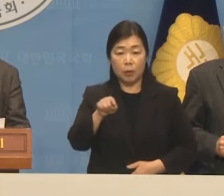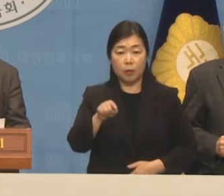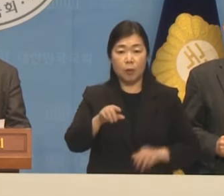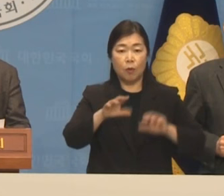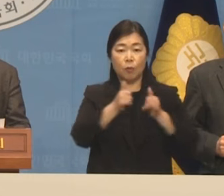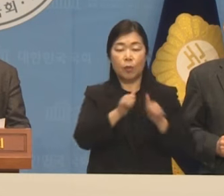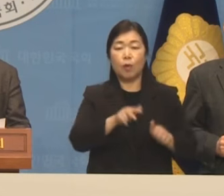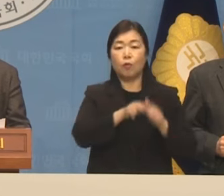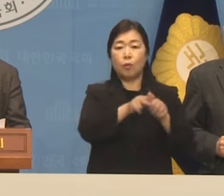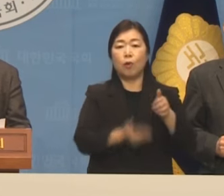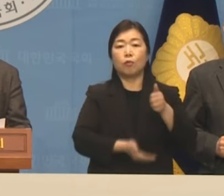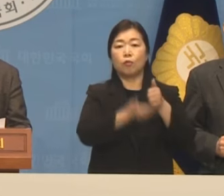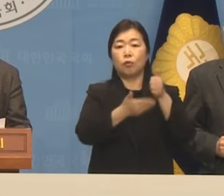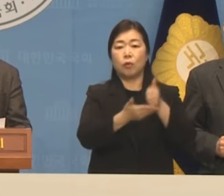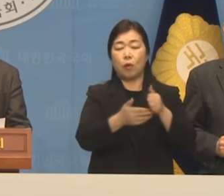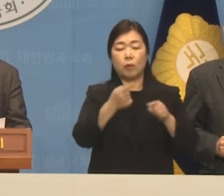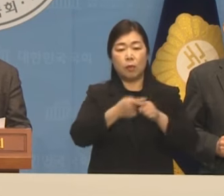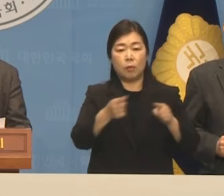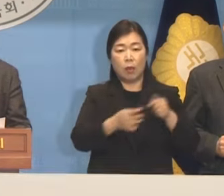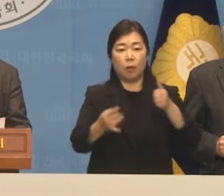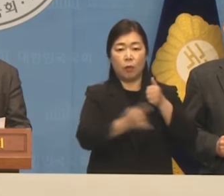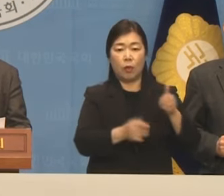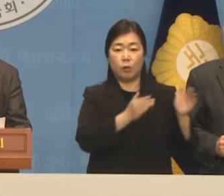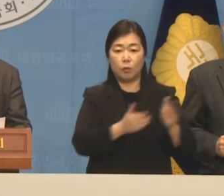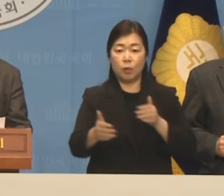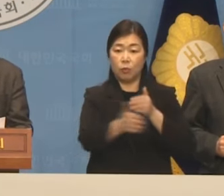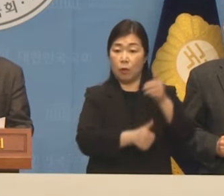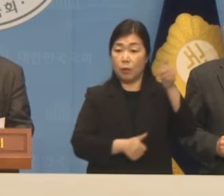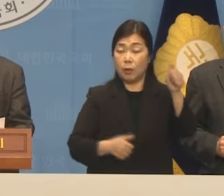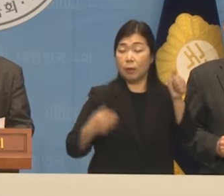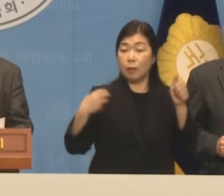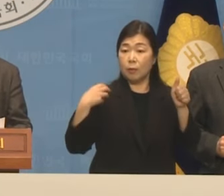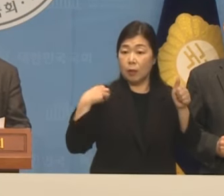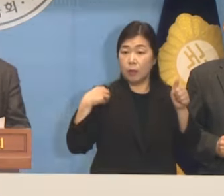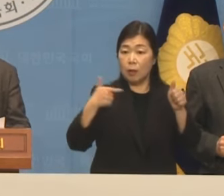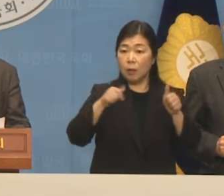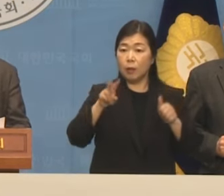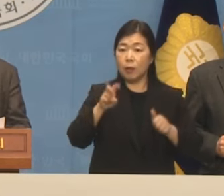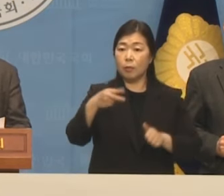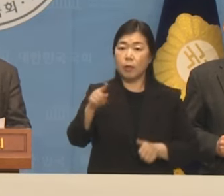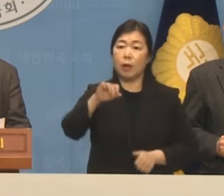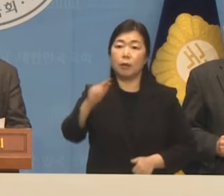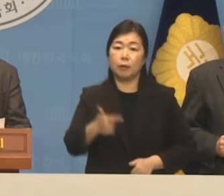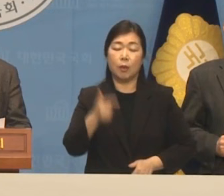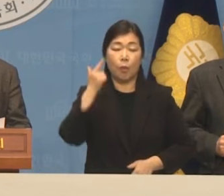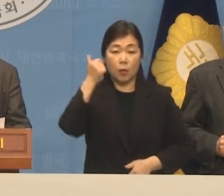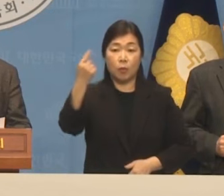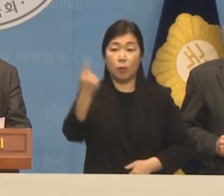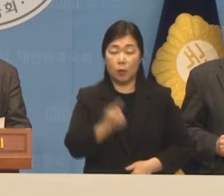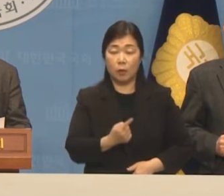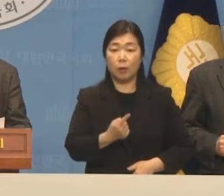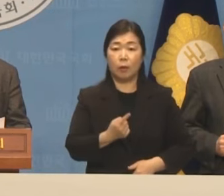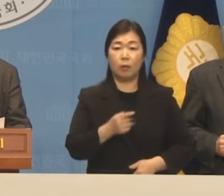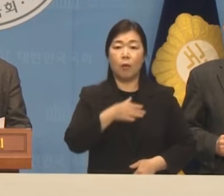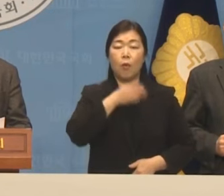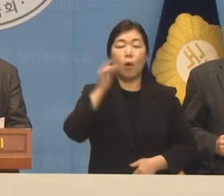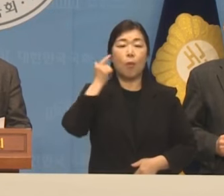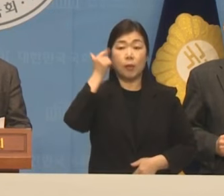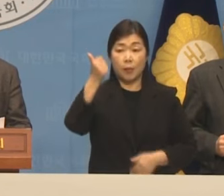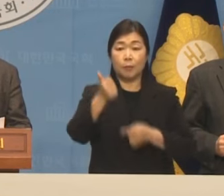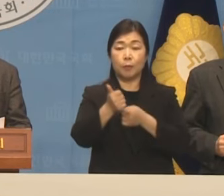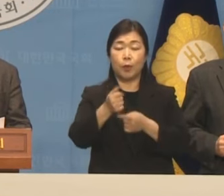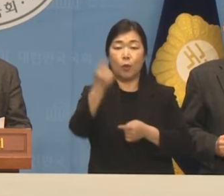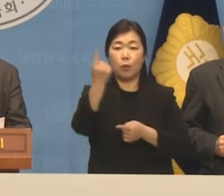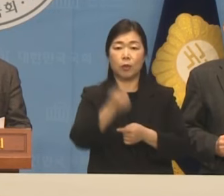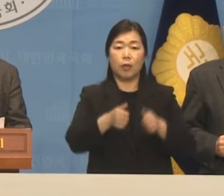국민후보 추천심사위원회 준비위원장을 맡으신 김상근 목사님께서 원로 목사님이시죠.